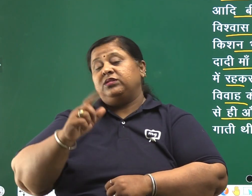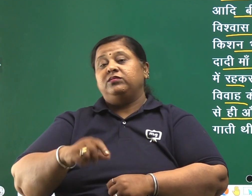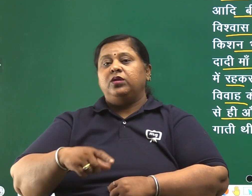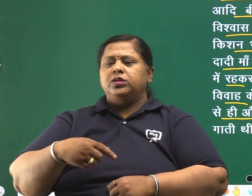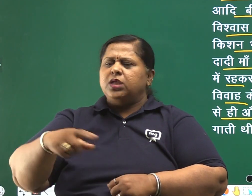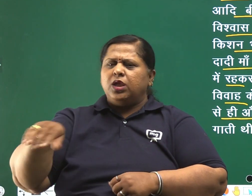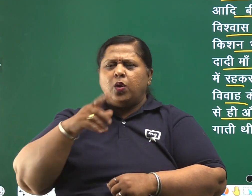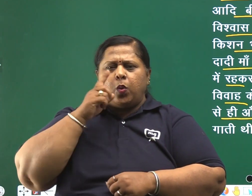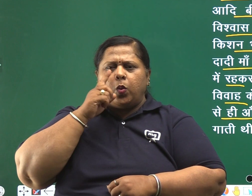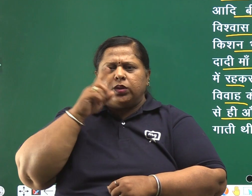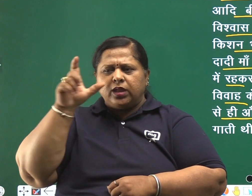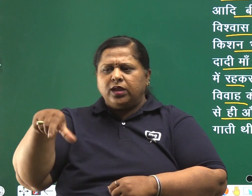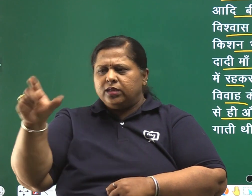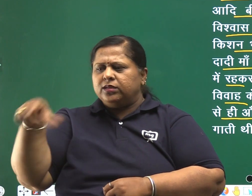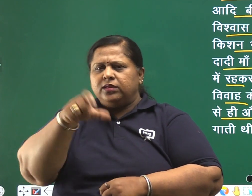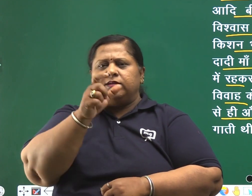से ही औरतें